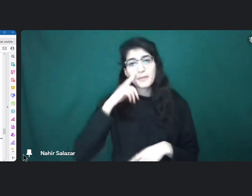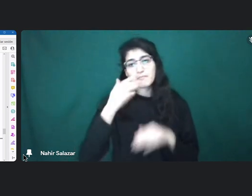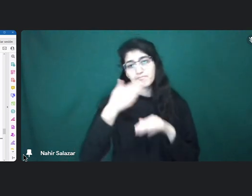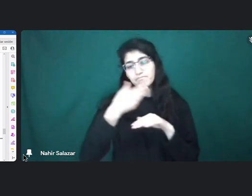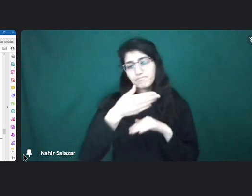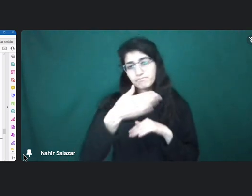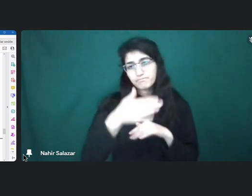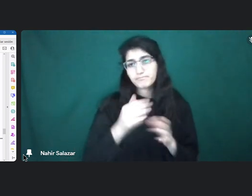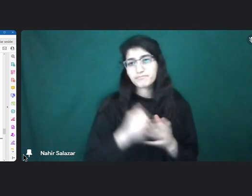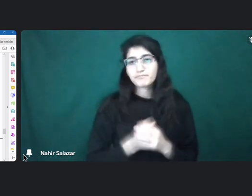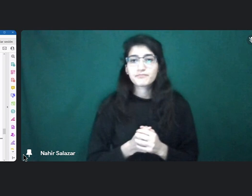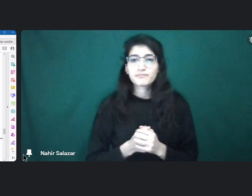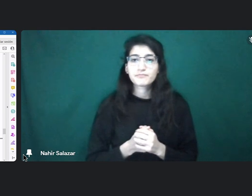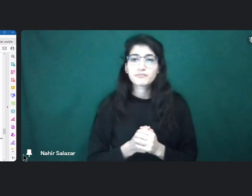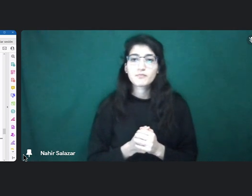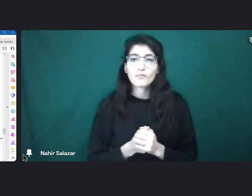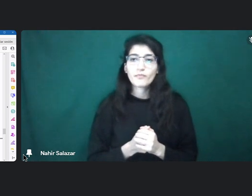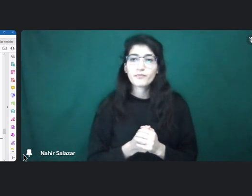Bien,